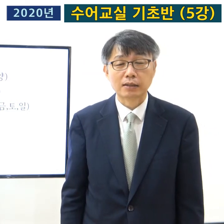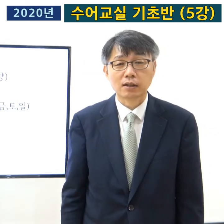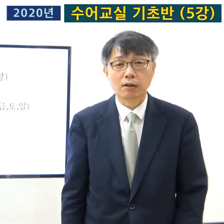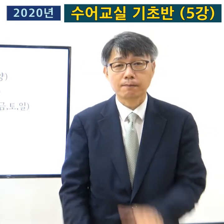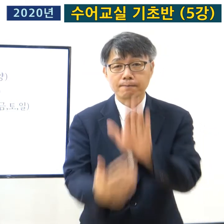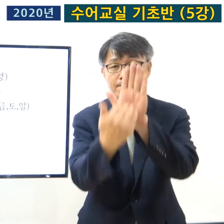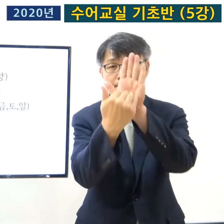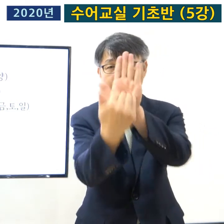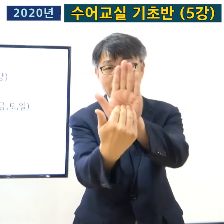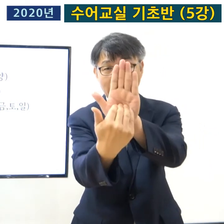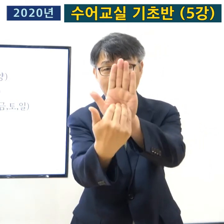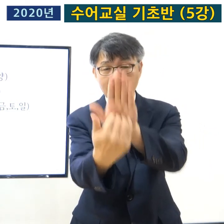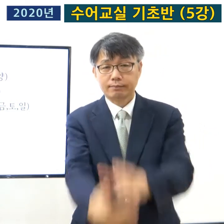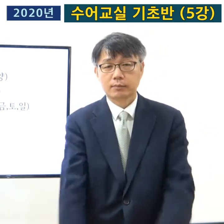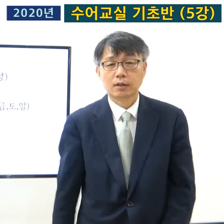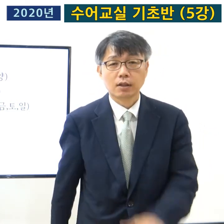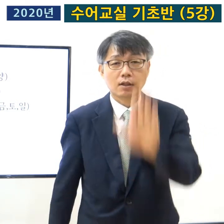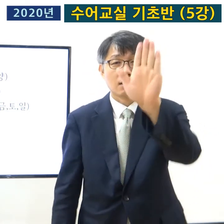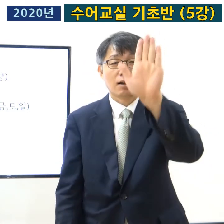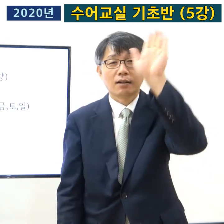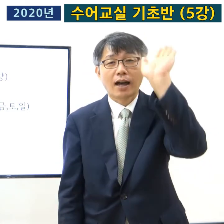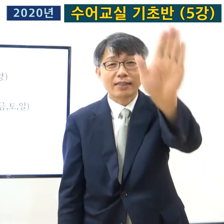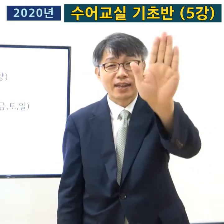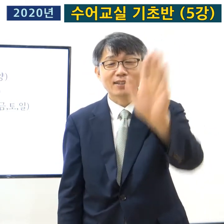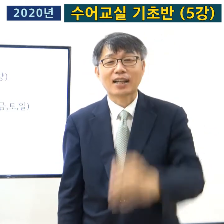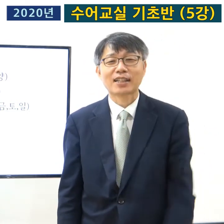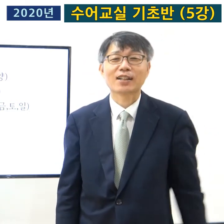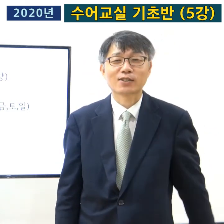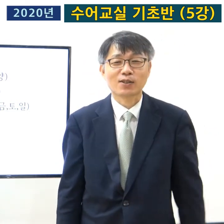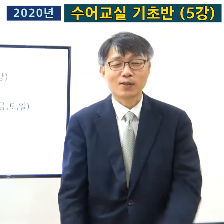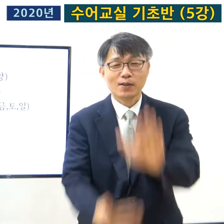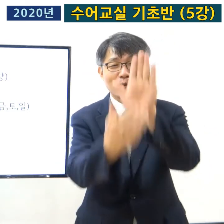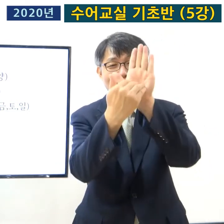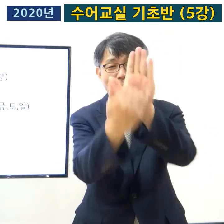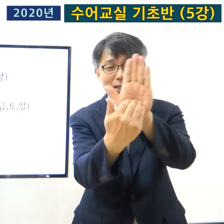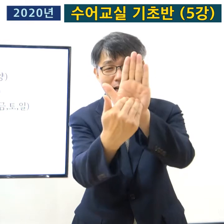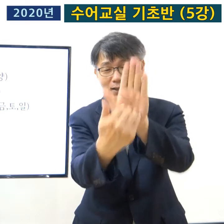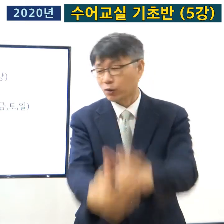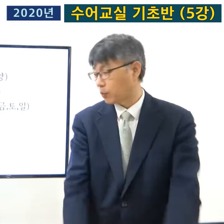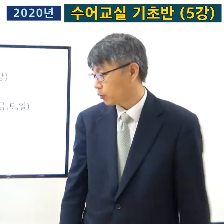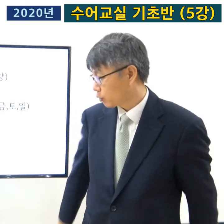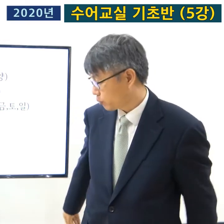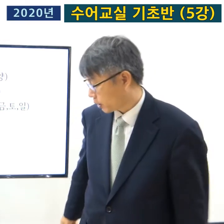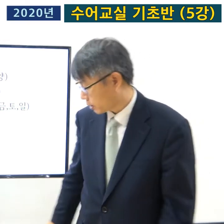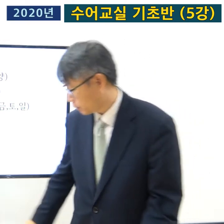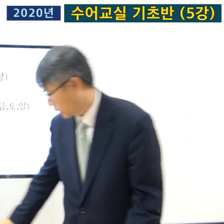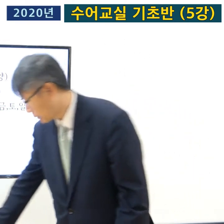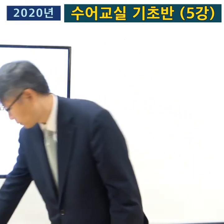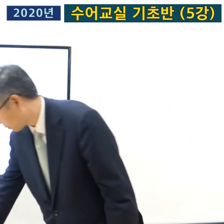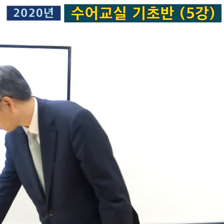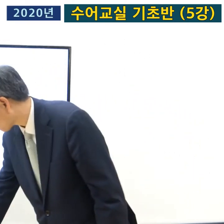거요. 막다. 안 돼! 이렇게 하잖아요. 그래서 막다. 이렇게 표현해 주시면 되겠습니다.